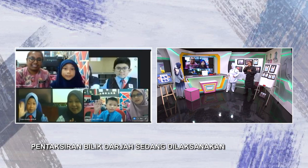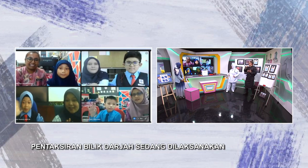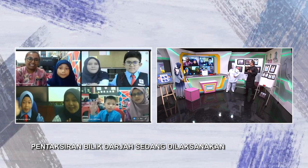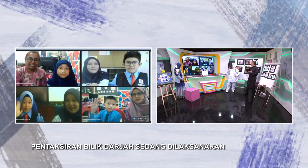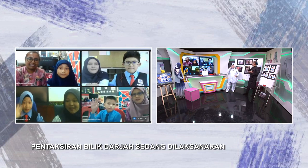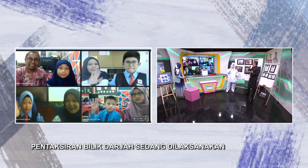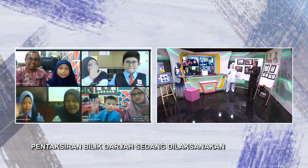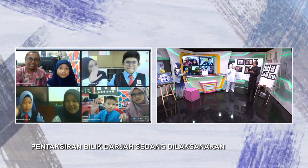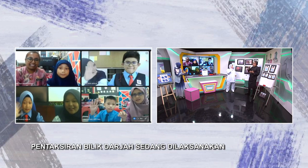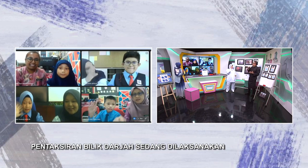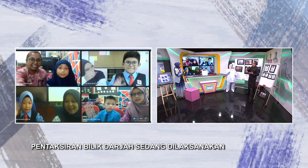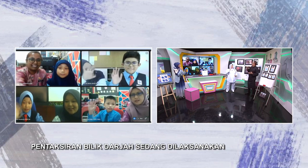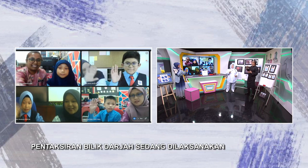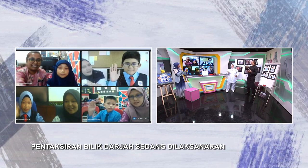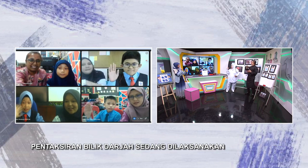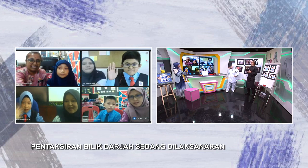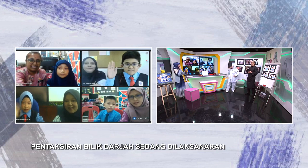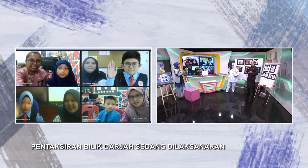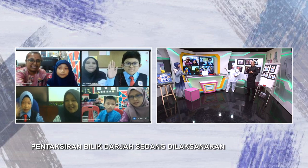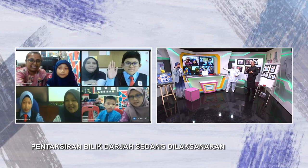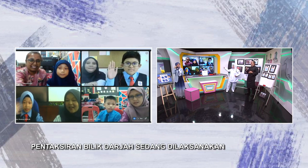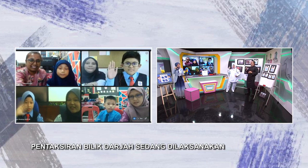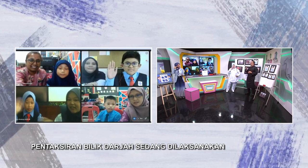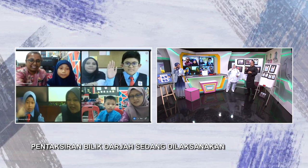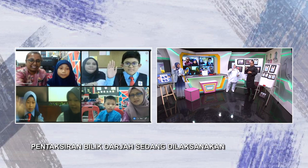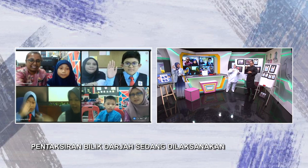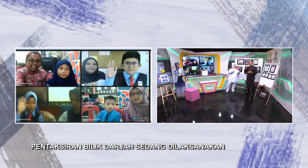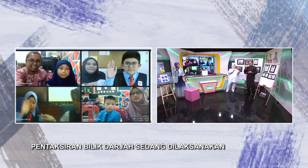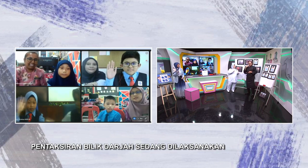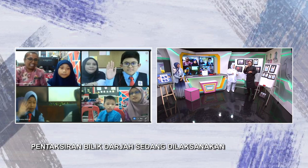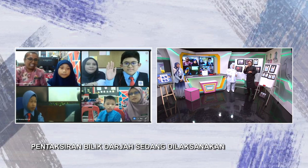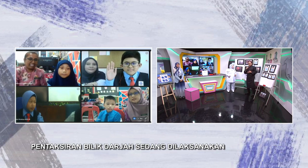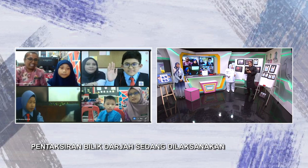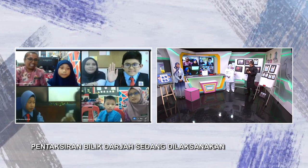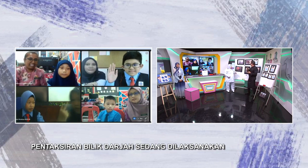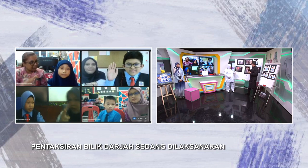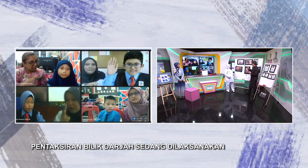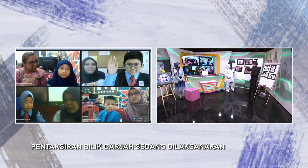Yunping nak cuba. Okey. Kalisha, Kalisha pun nak cuba. Cuba. Okey. Silakan. Okey, Kalisha. Kalisha.